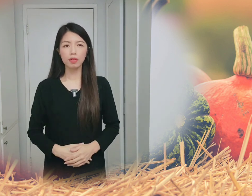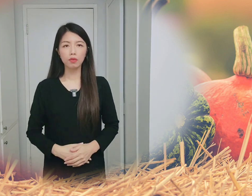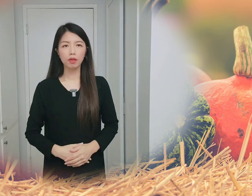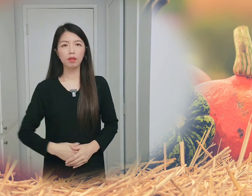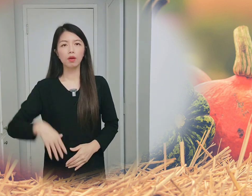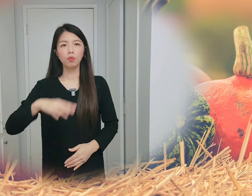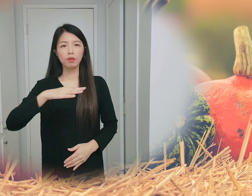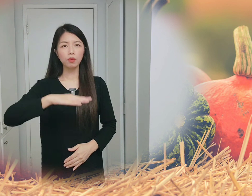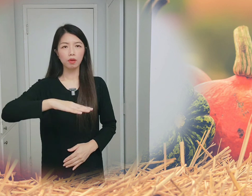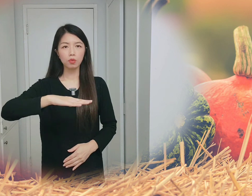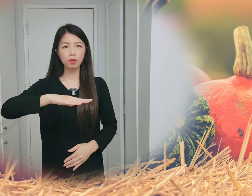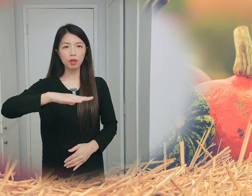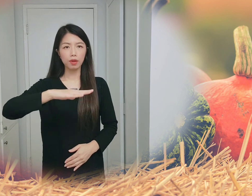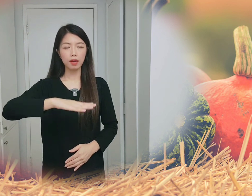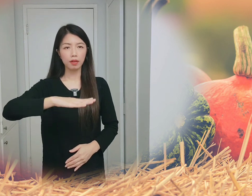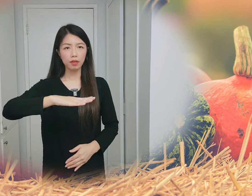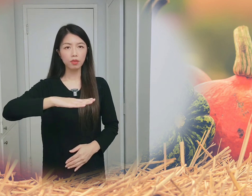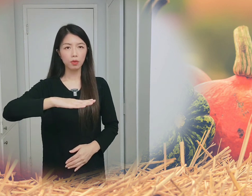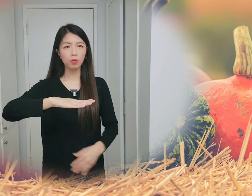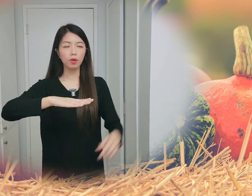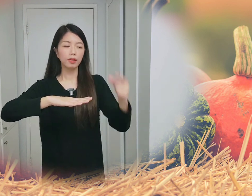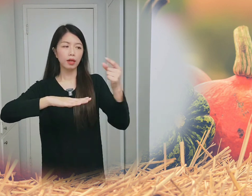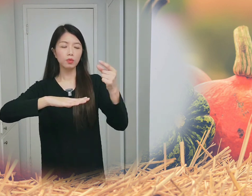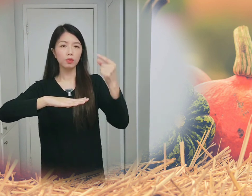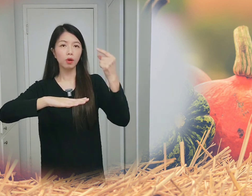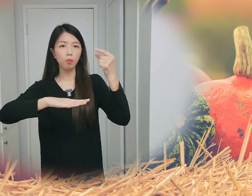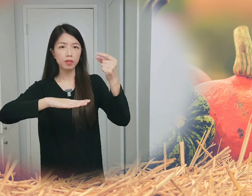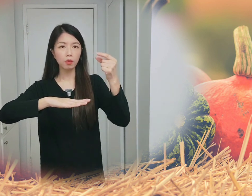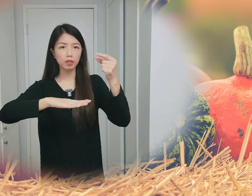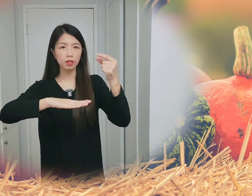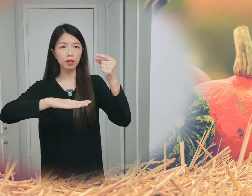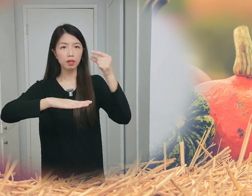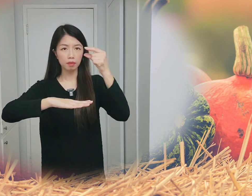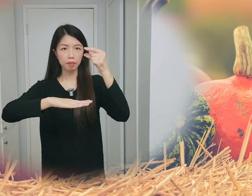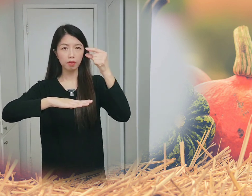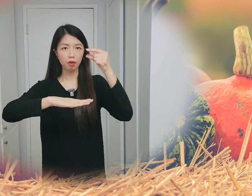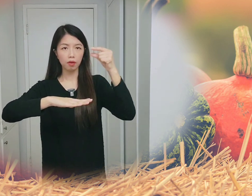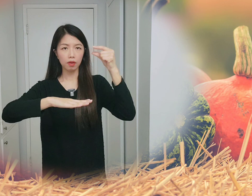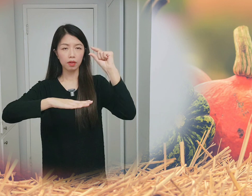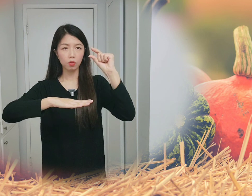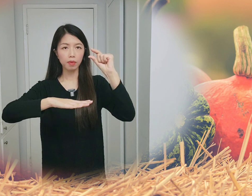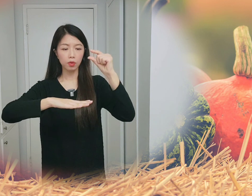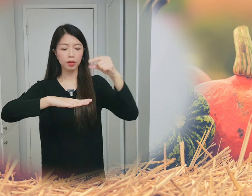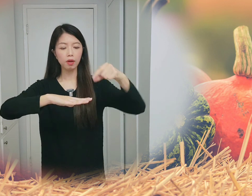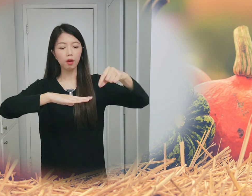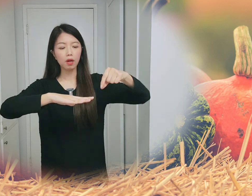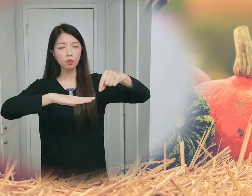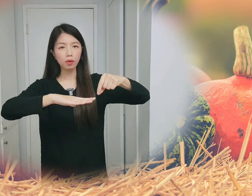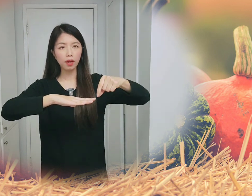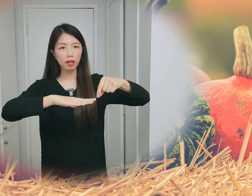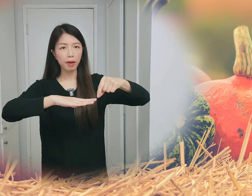왕이라고 하는 뜻의 수어는 왼손이 이렇게 손등이 위를 향하게 해주시고 다른 손은 엄지검지를 펴서 이 손만